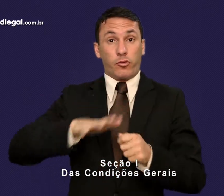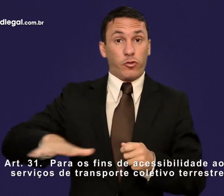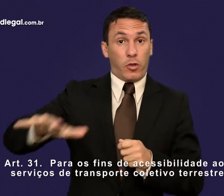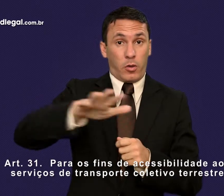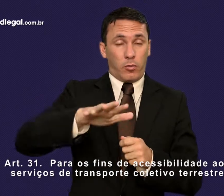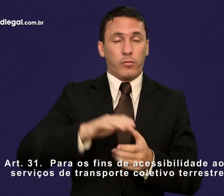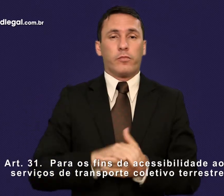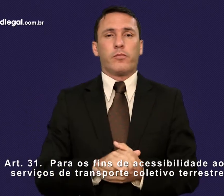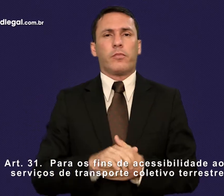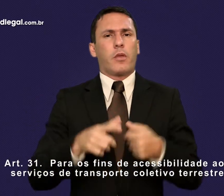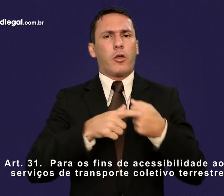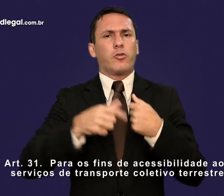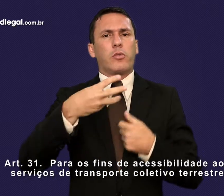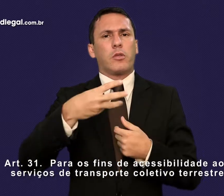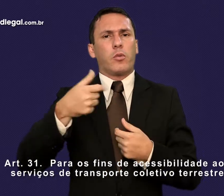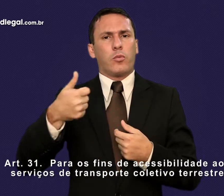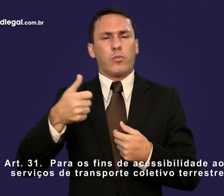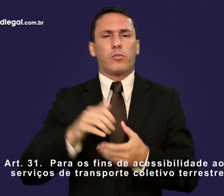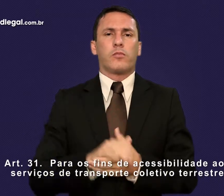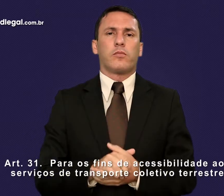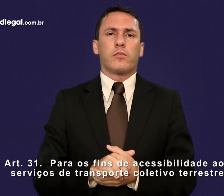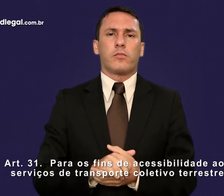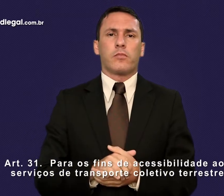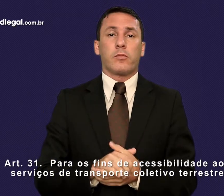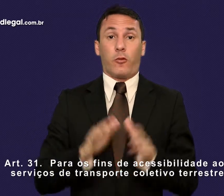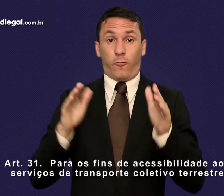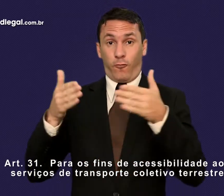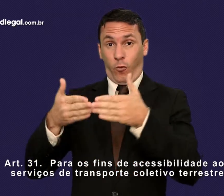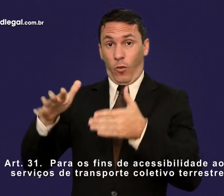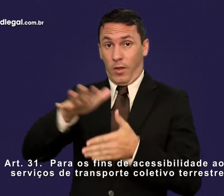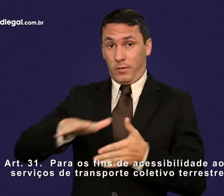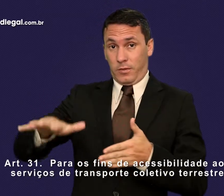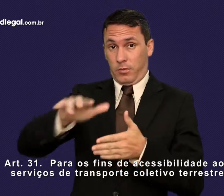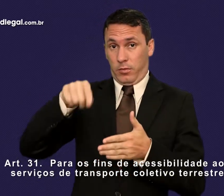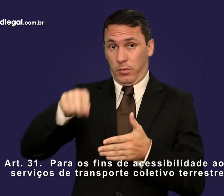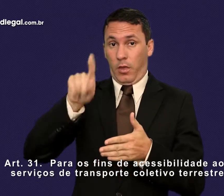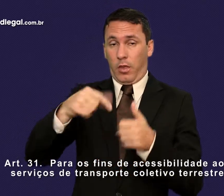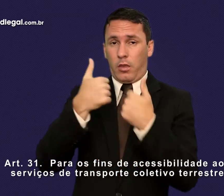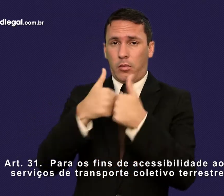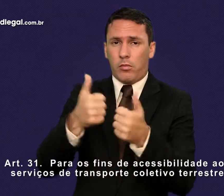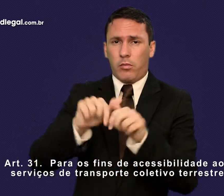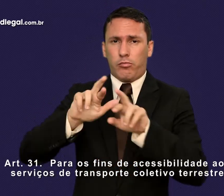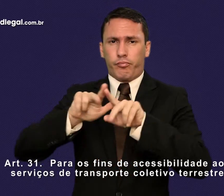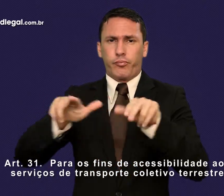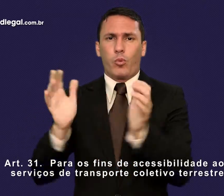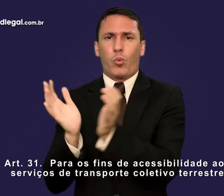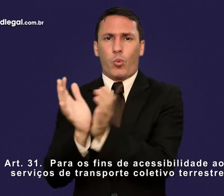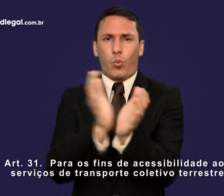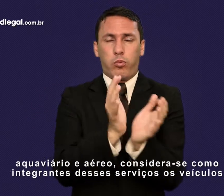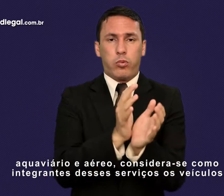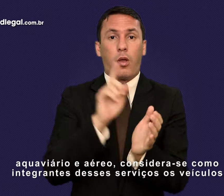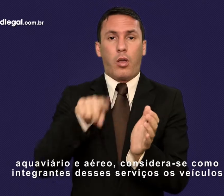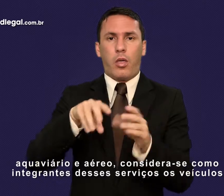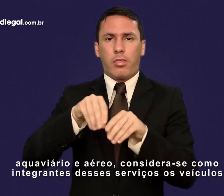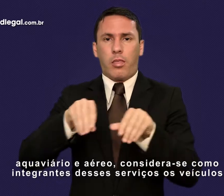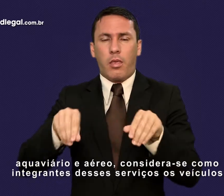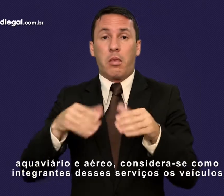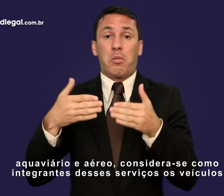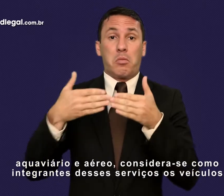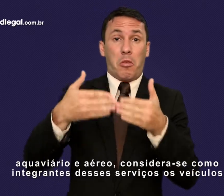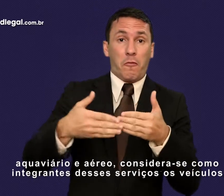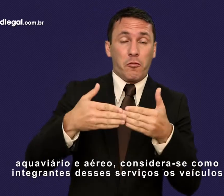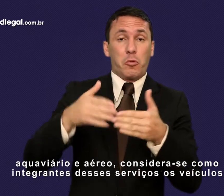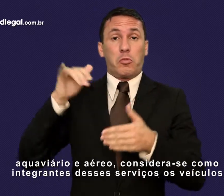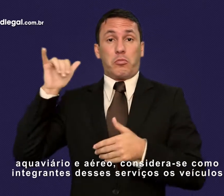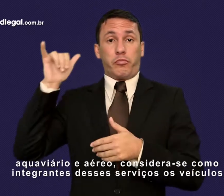gerais. Artigo 31. Para os fins de acessibilidade aos serviços de transporte coletivo terrestre, aquaviário e